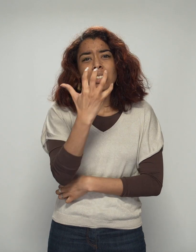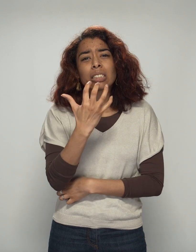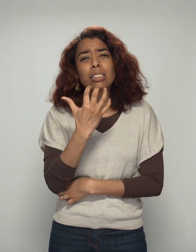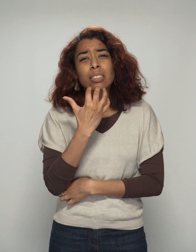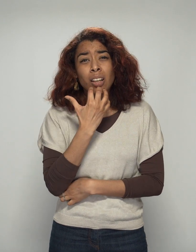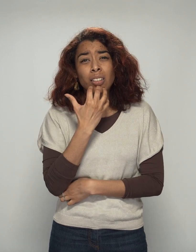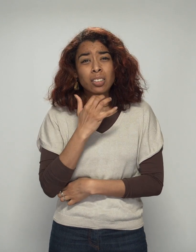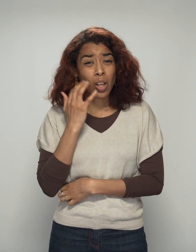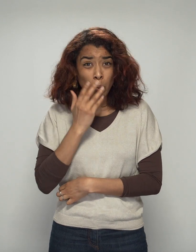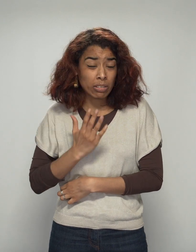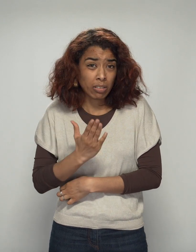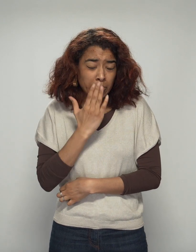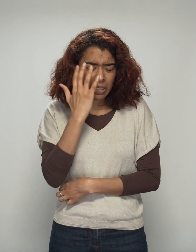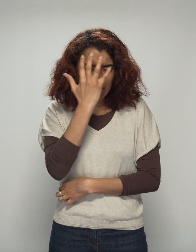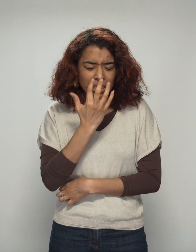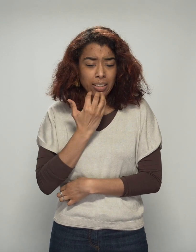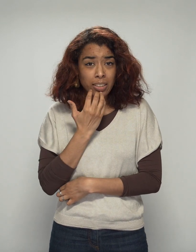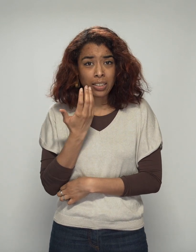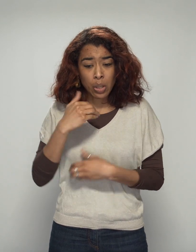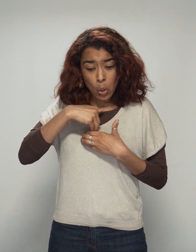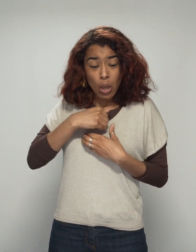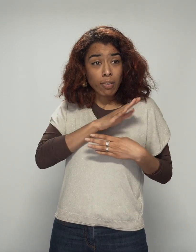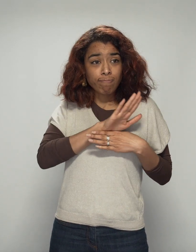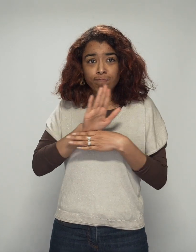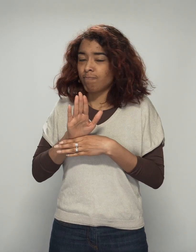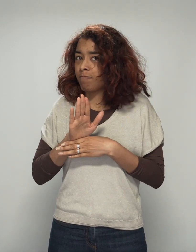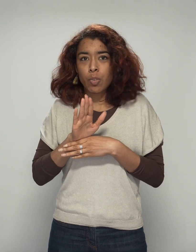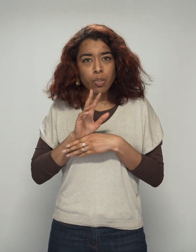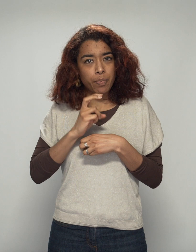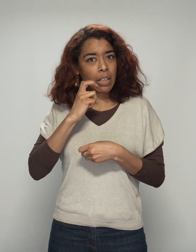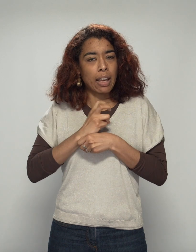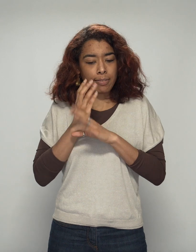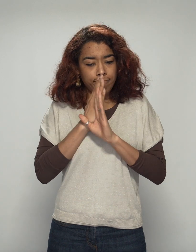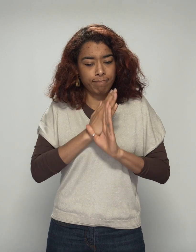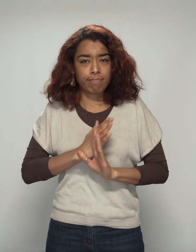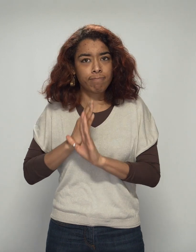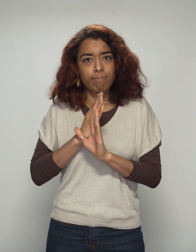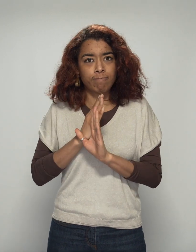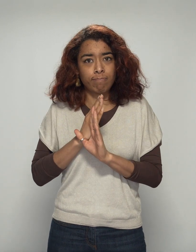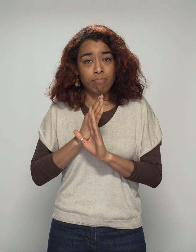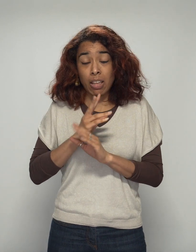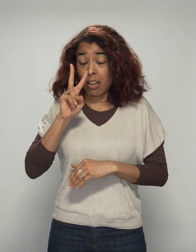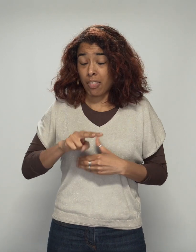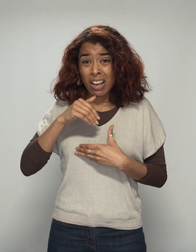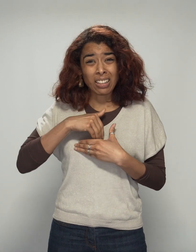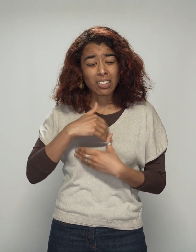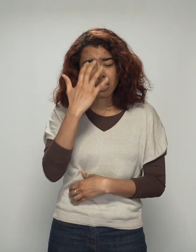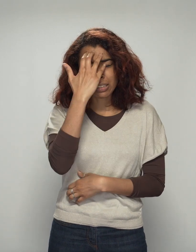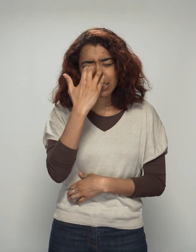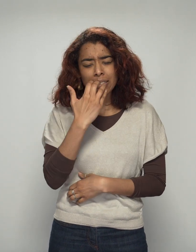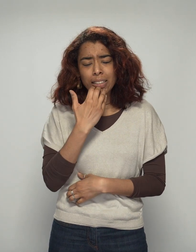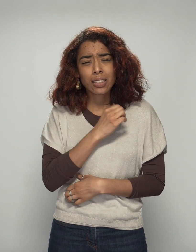une adolescente plutôt triste, qui ne montrait pas aux autres qu'elle n'allait pas bien, mais en vérité